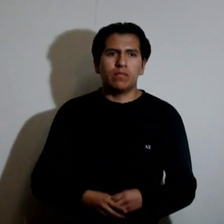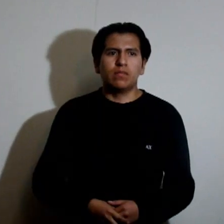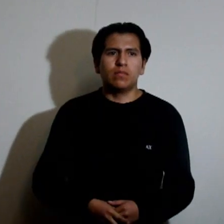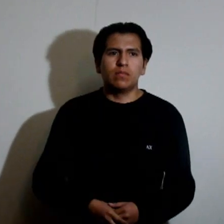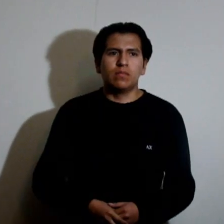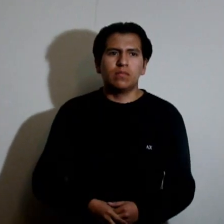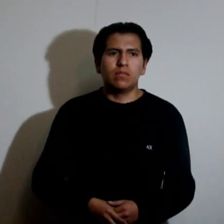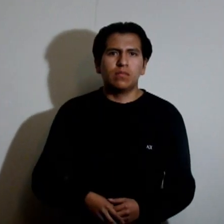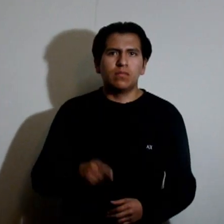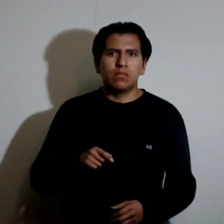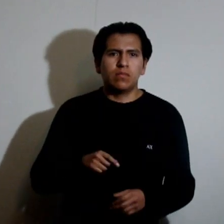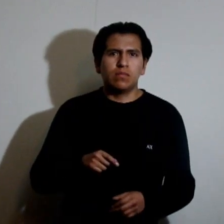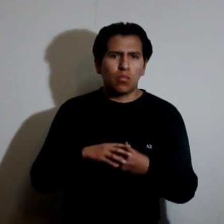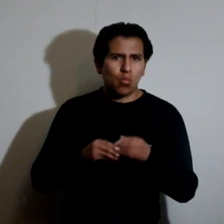La leyenda de la coca